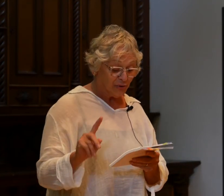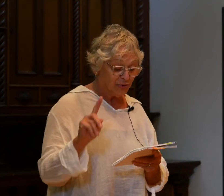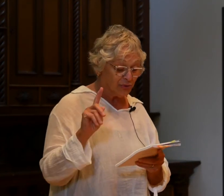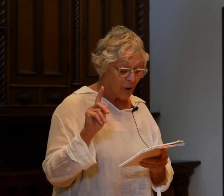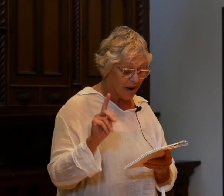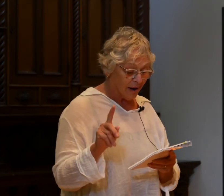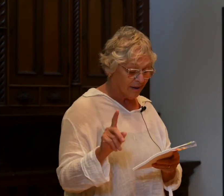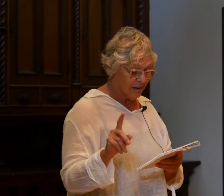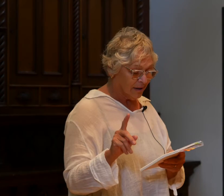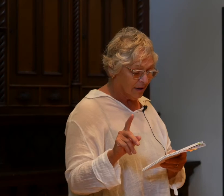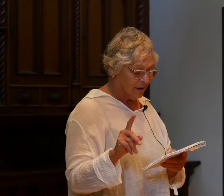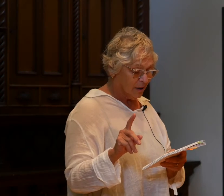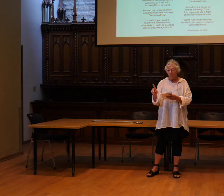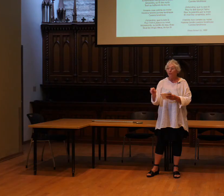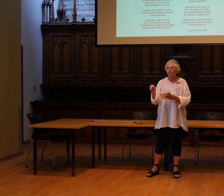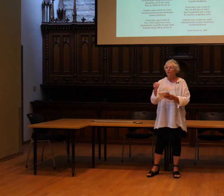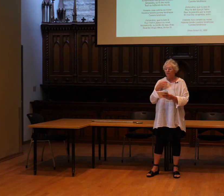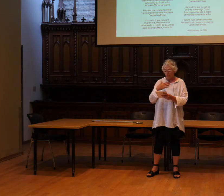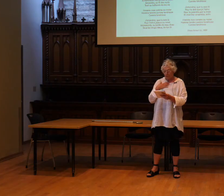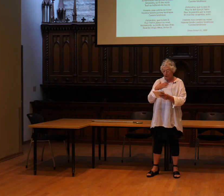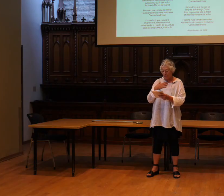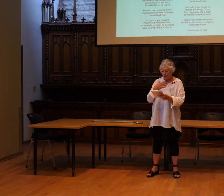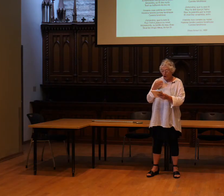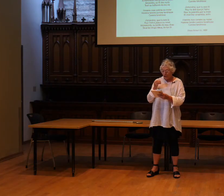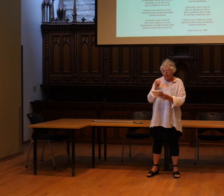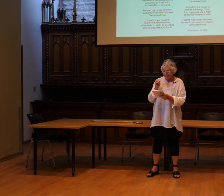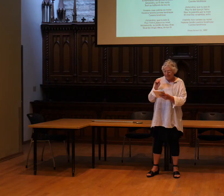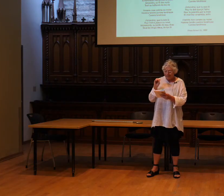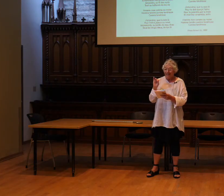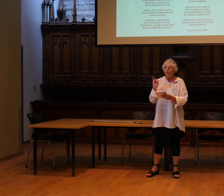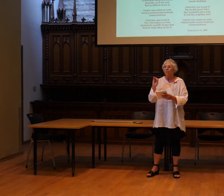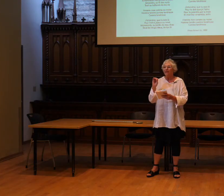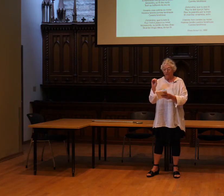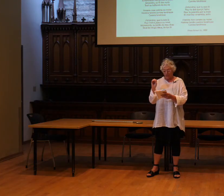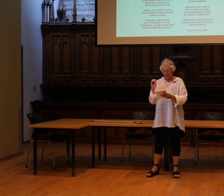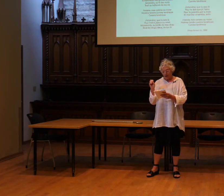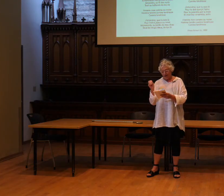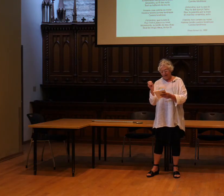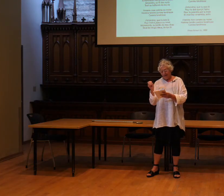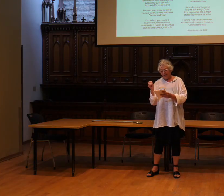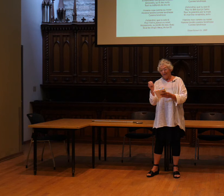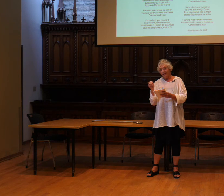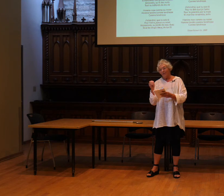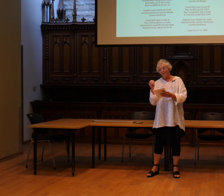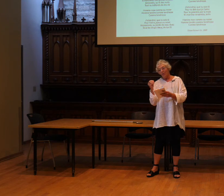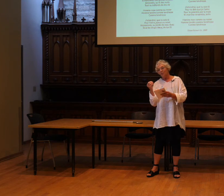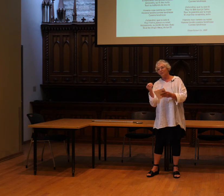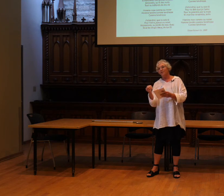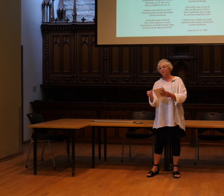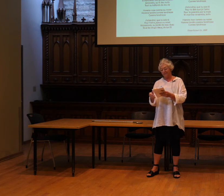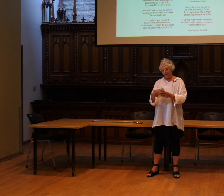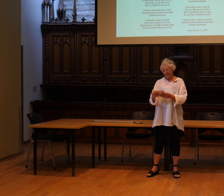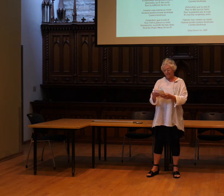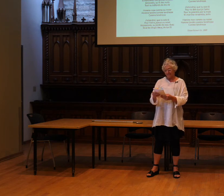J'attendrai que tu sois là, pour te donner mon cœur, le dessiner auprès de toi et le